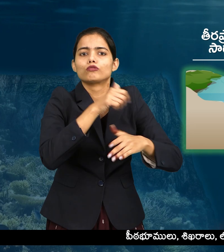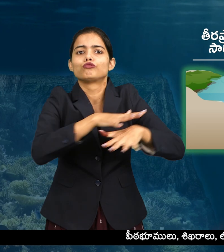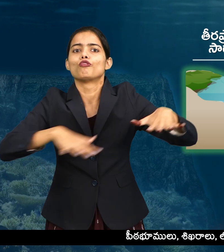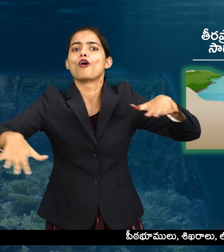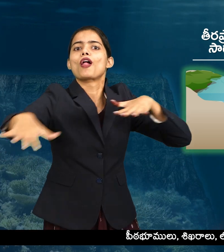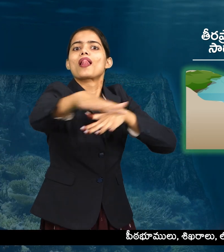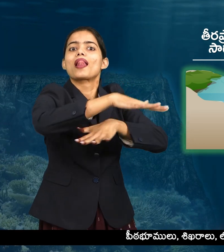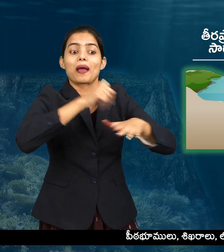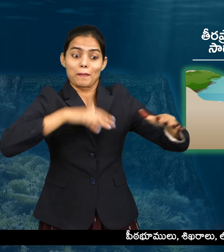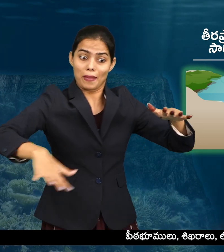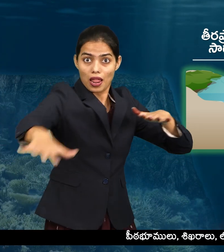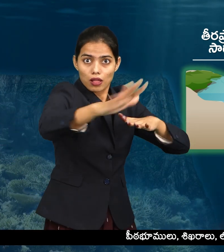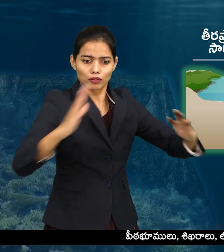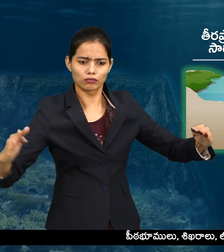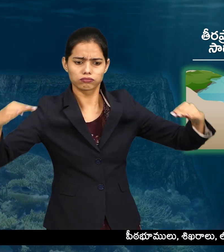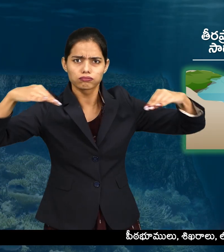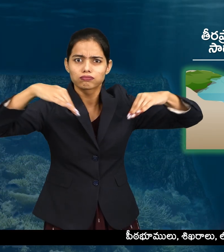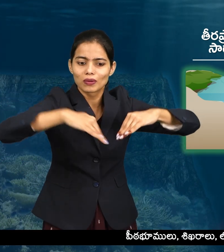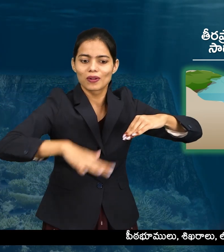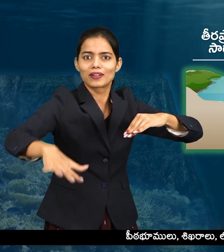కందకాలు కూడా ఉన్నాయి.